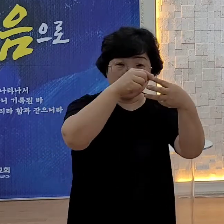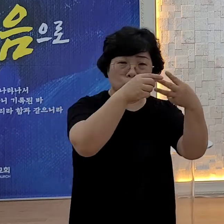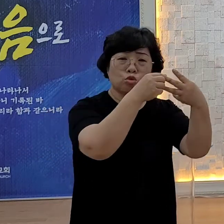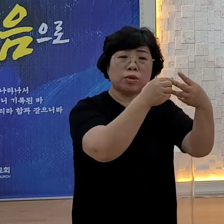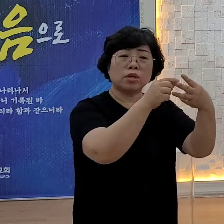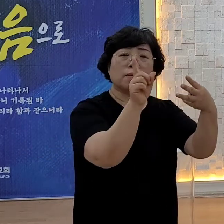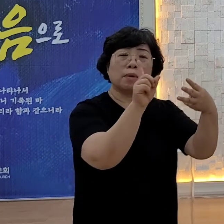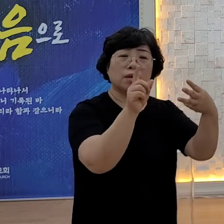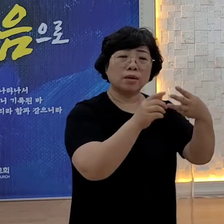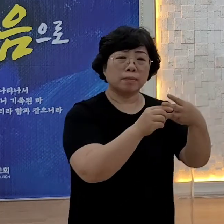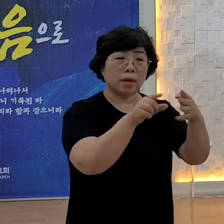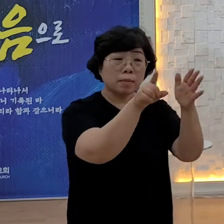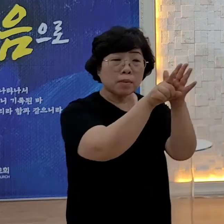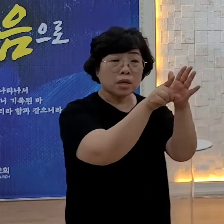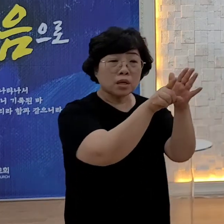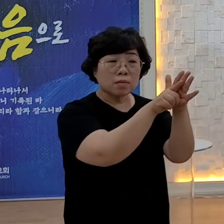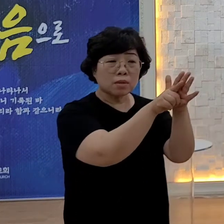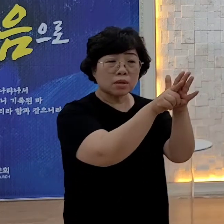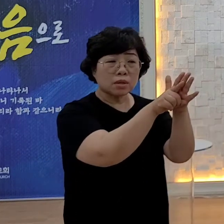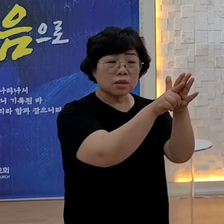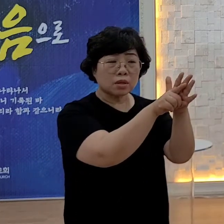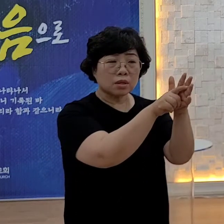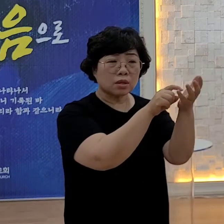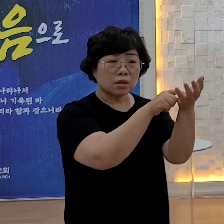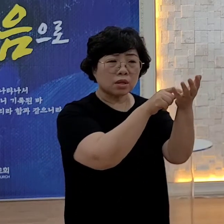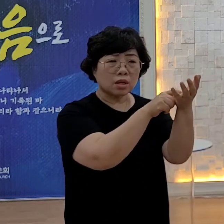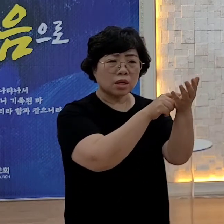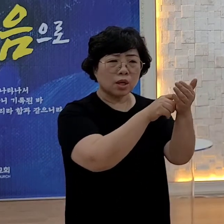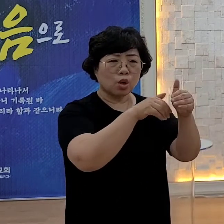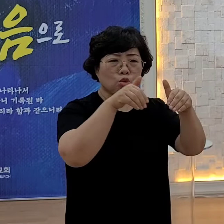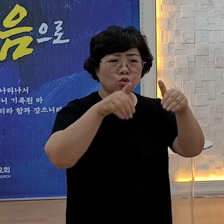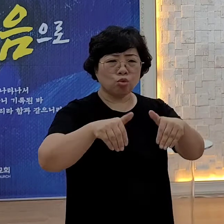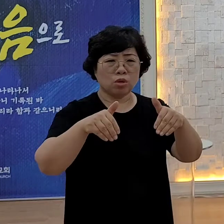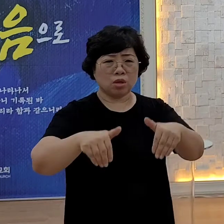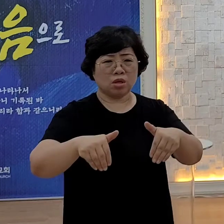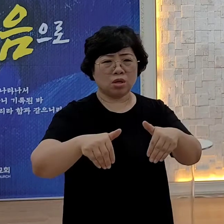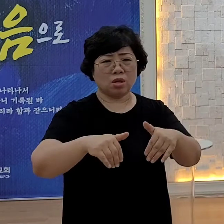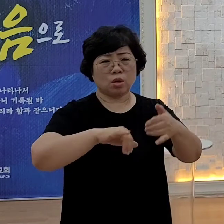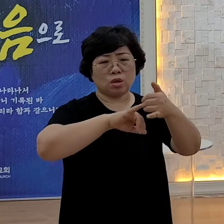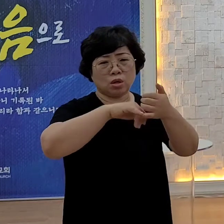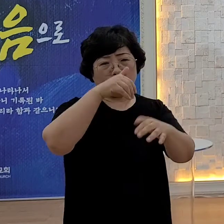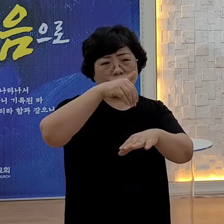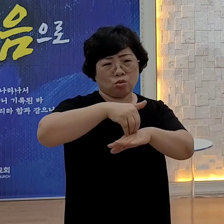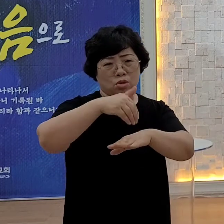뭐냐면 이 믿음은요. 연단의 과정을 거치게